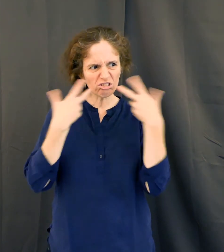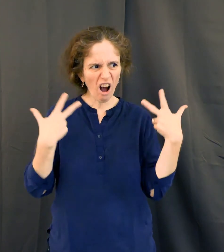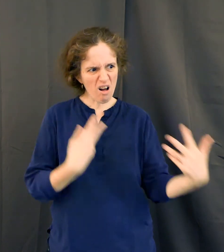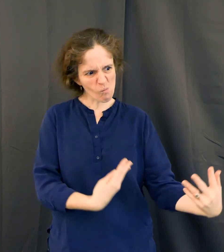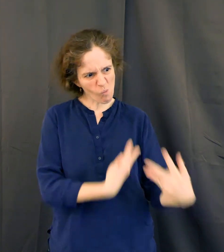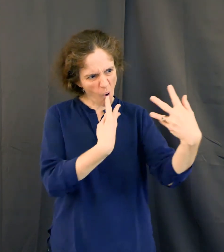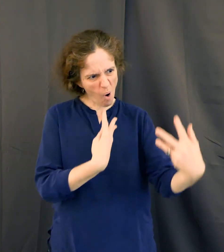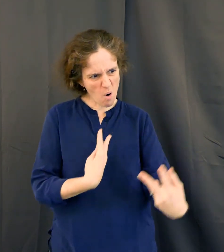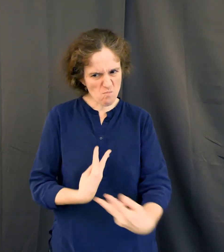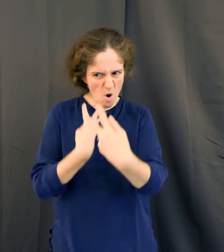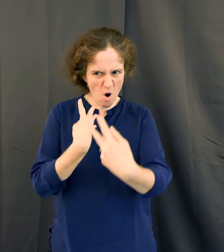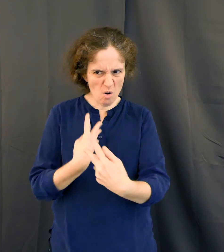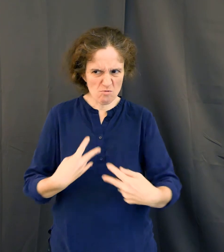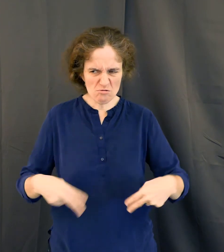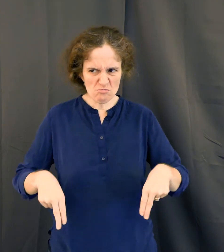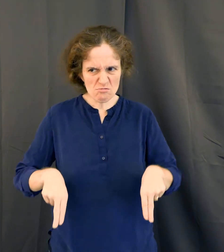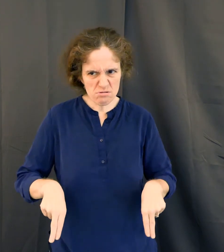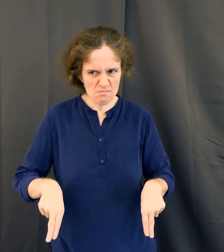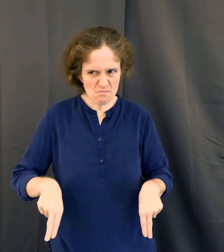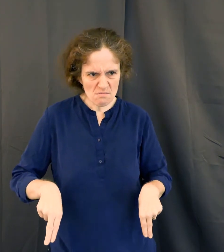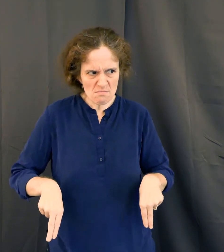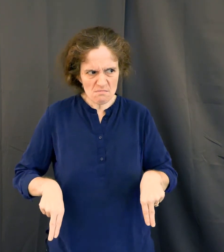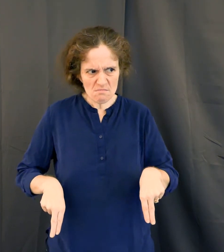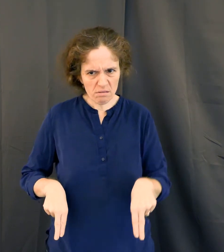Les autres chats se moquaient de lui.